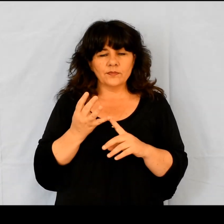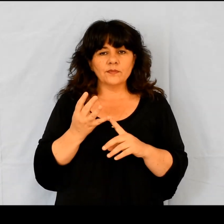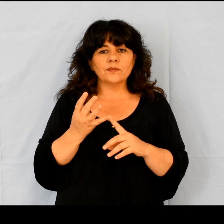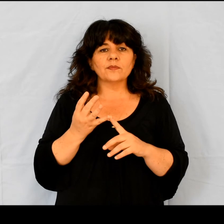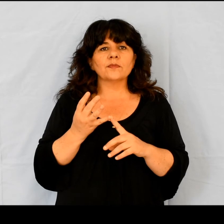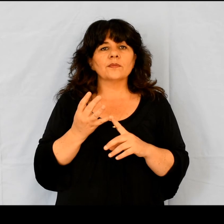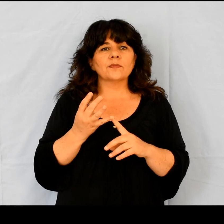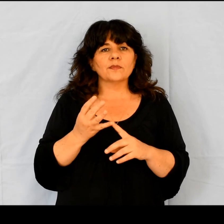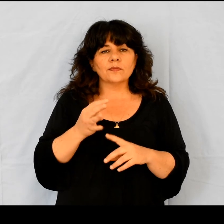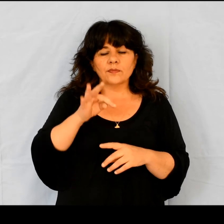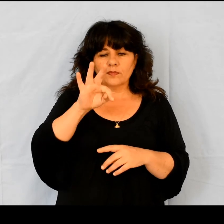Thyatire,